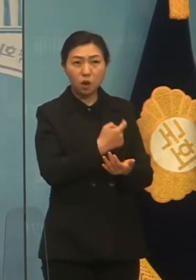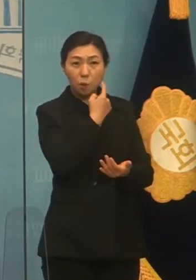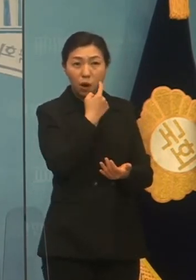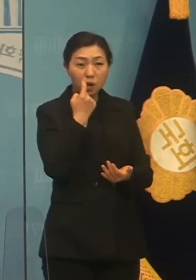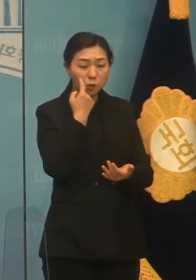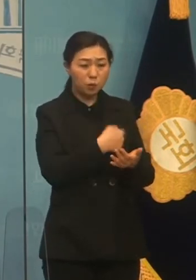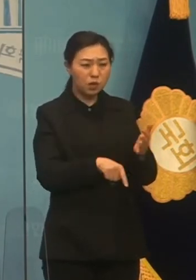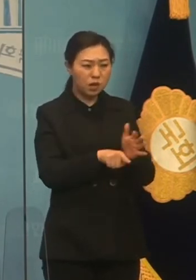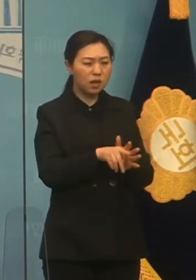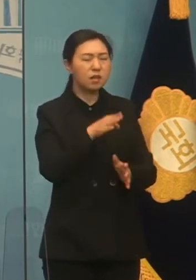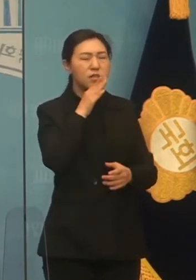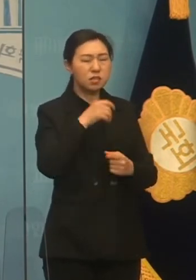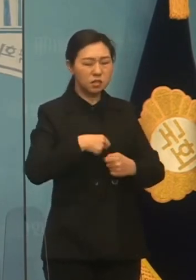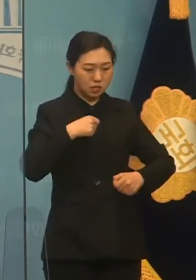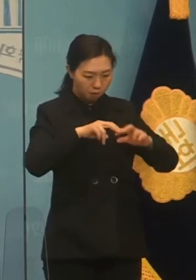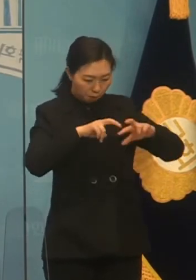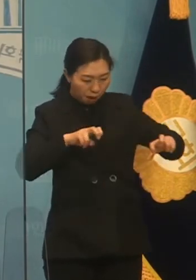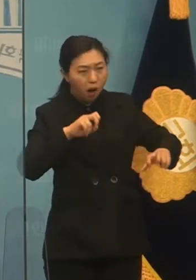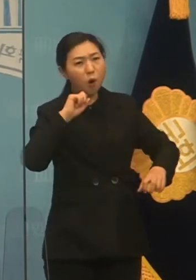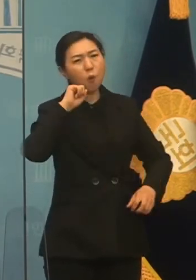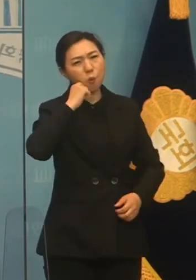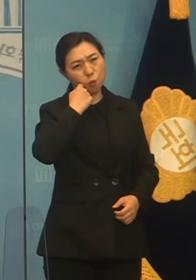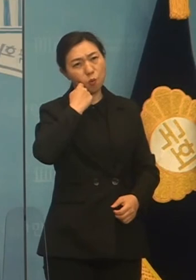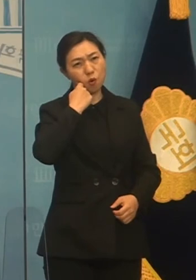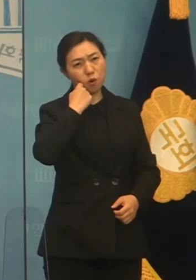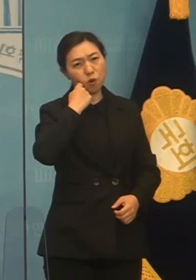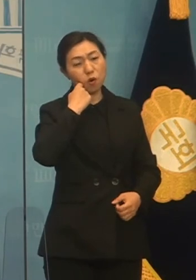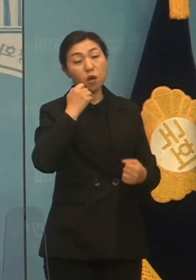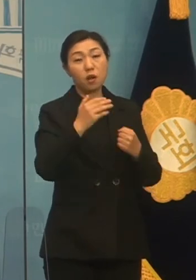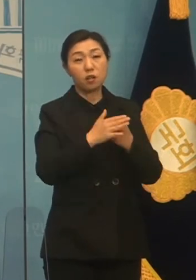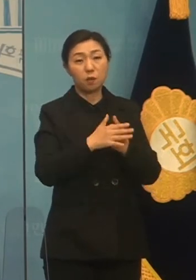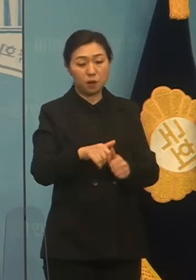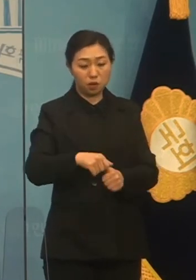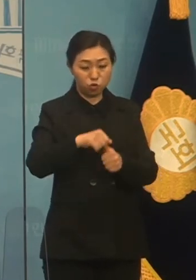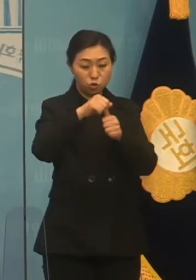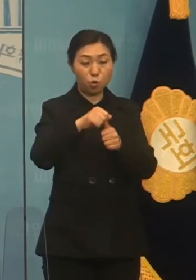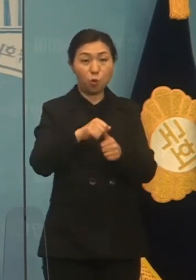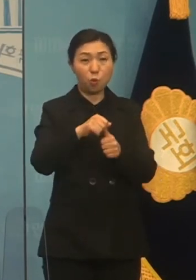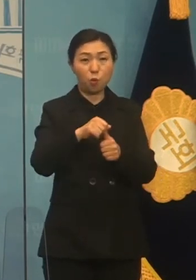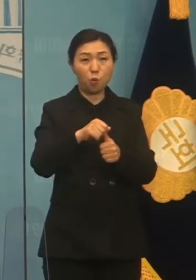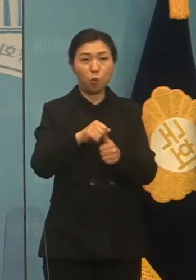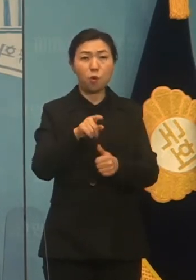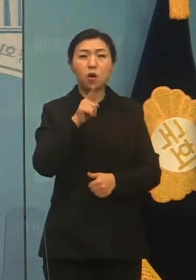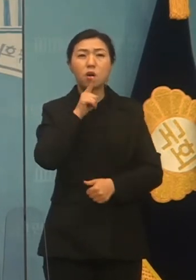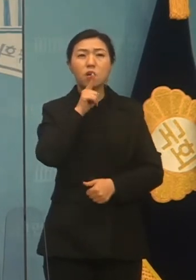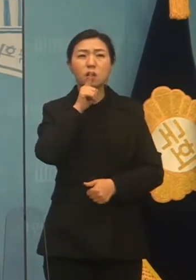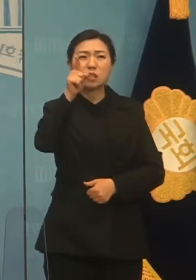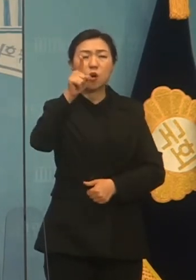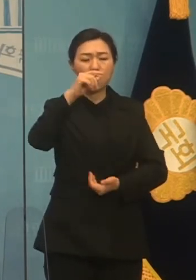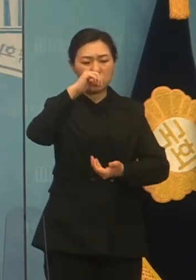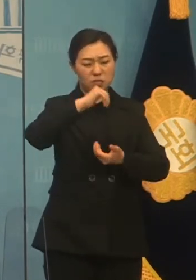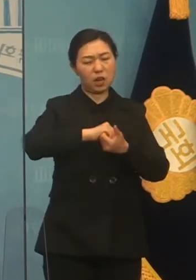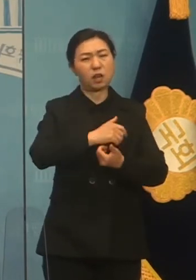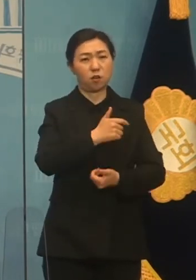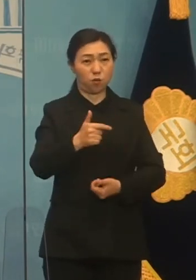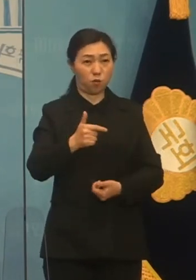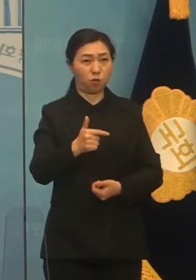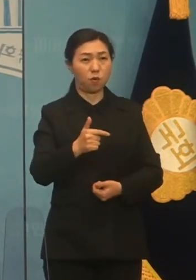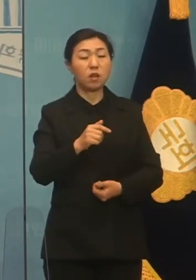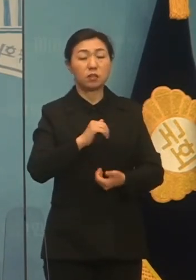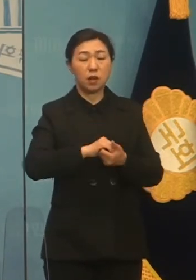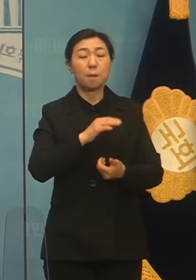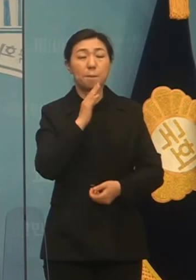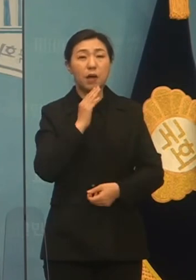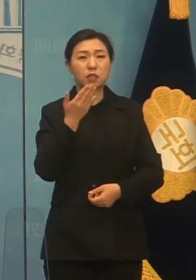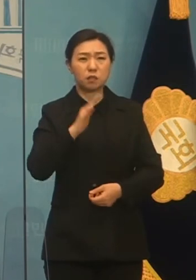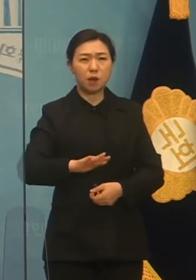실체적 진실 규명이 어려웠기 때문에 구조금 신청 기한의 제한을 두었던 것으로 이해됩니다. 그러나 개구리